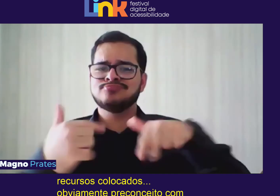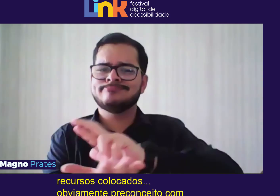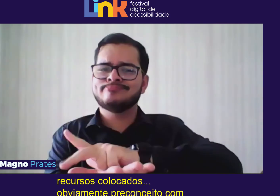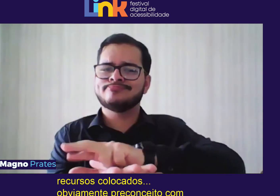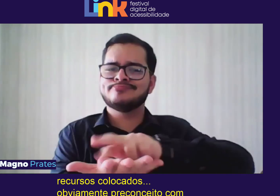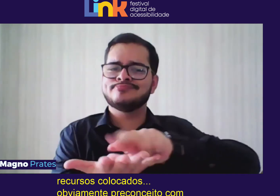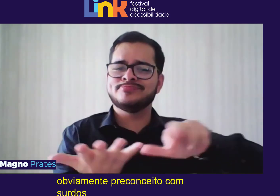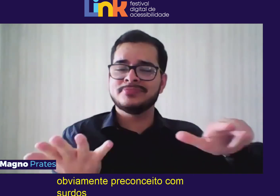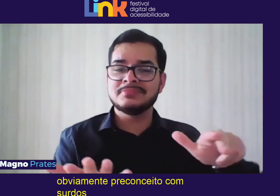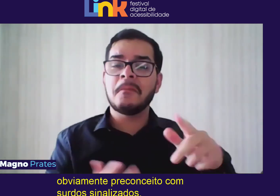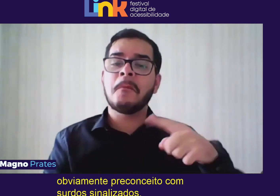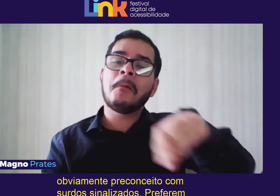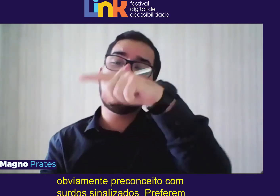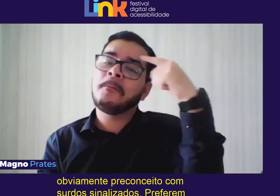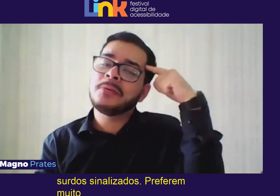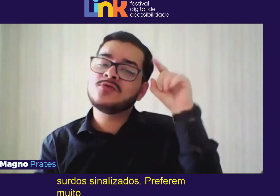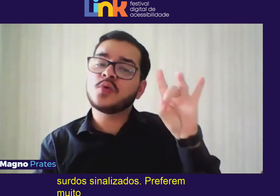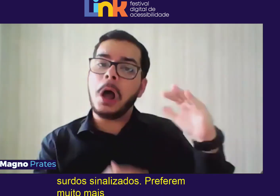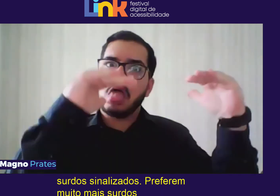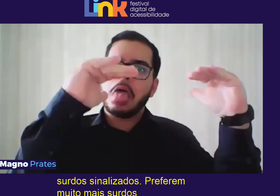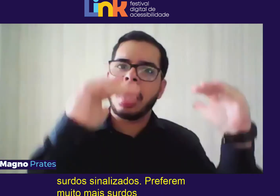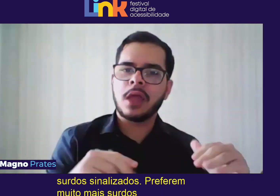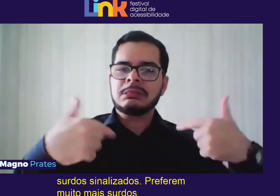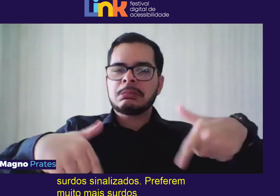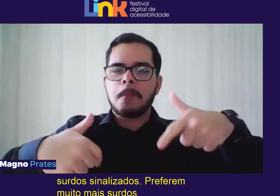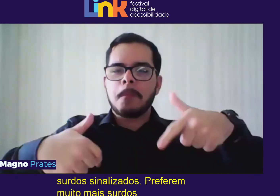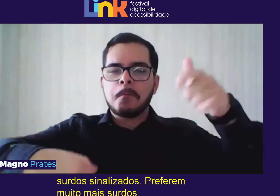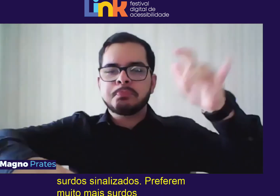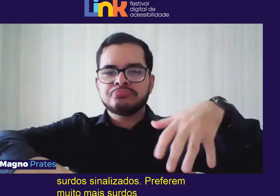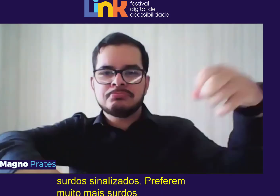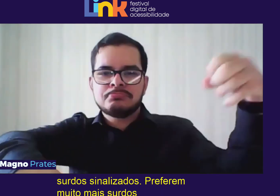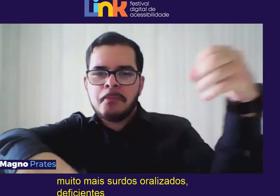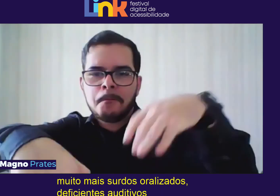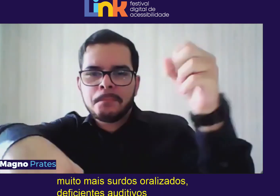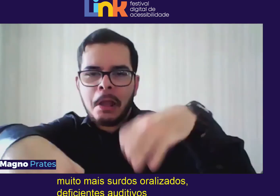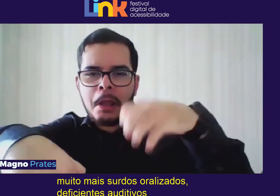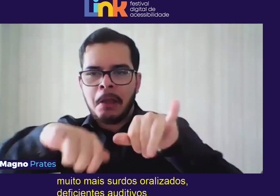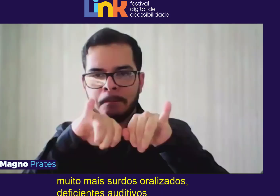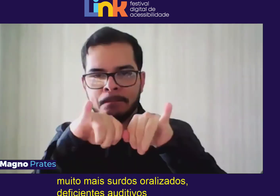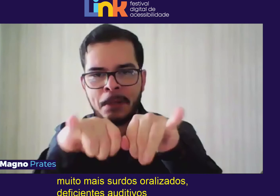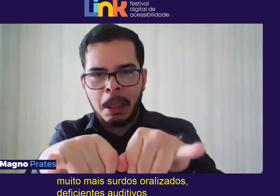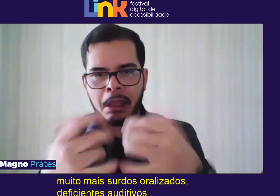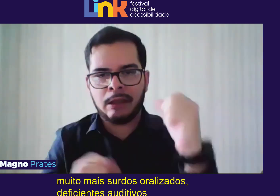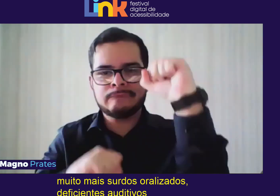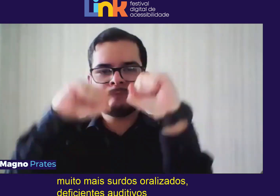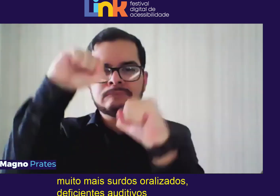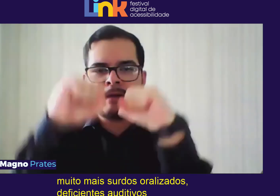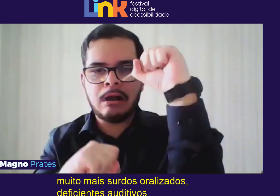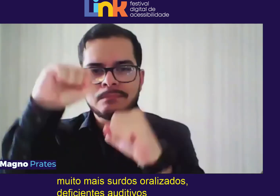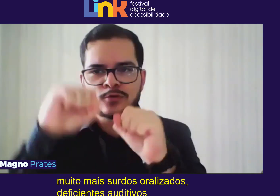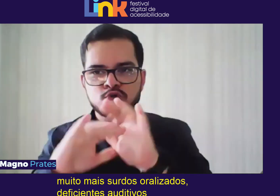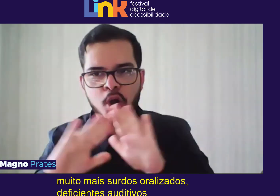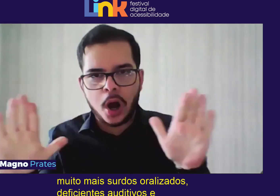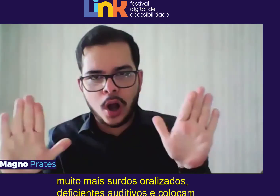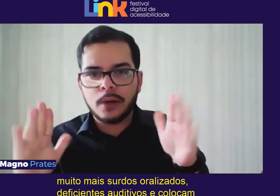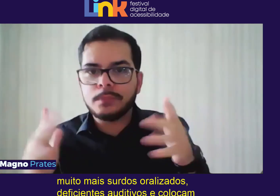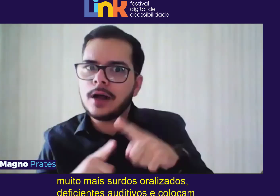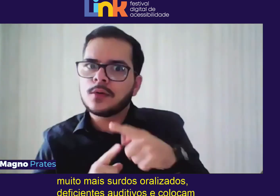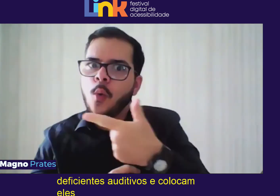são oralizados, deficientes auditivos. E eles colocam eles nesse trabalho, os surdos sinalizados ficam